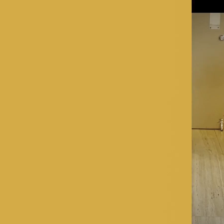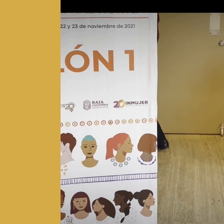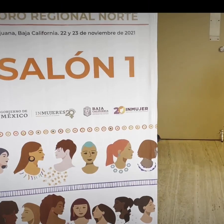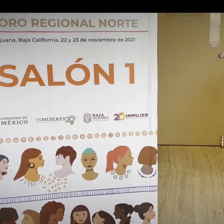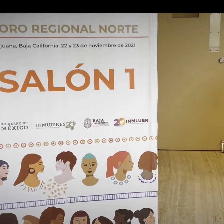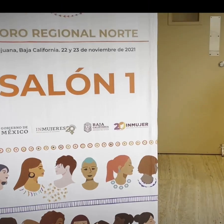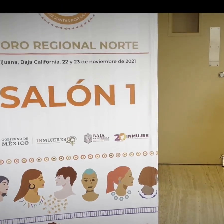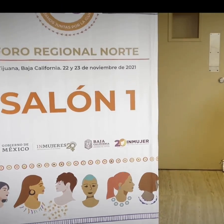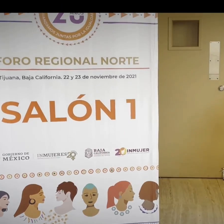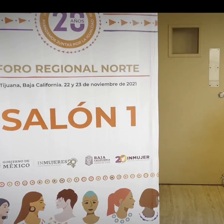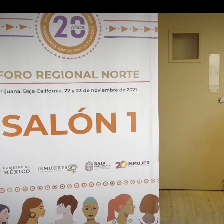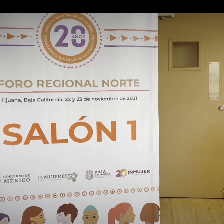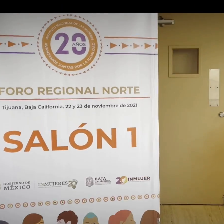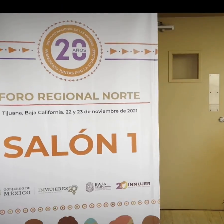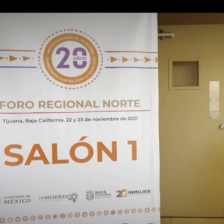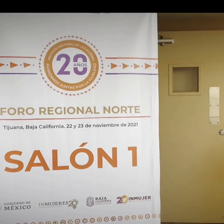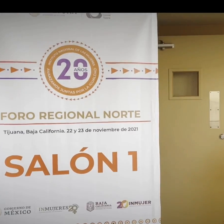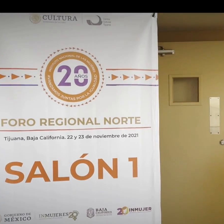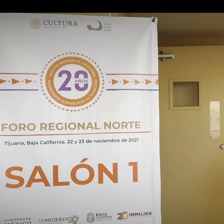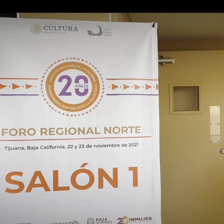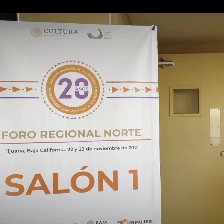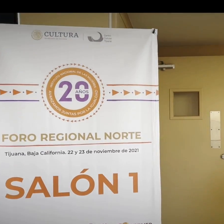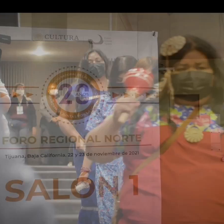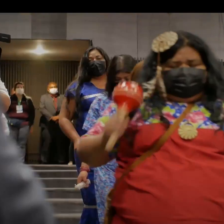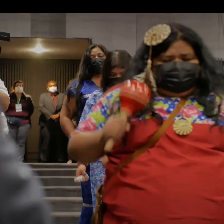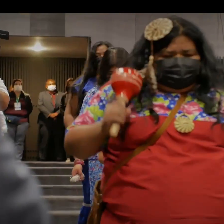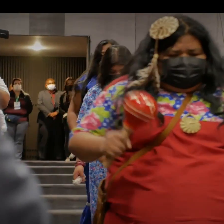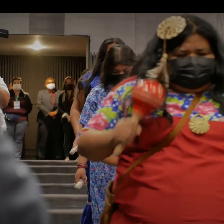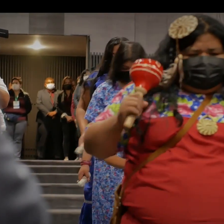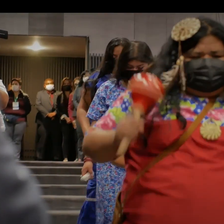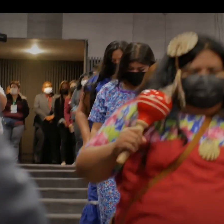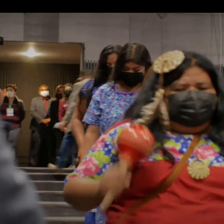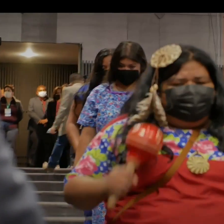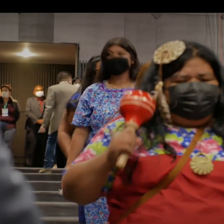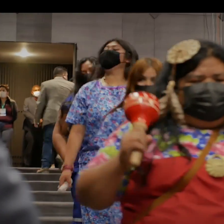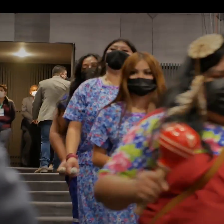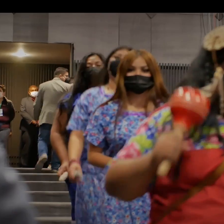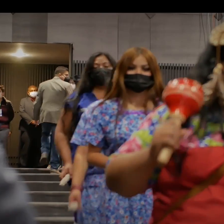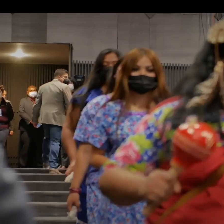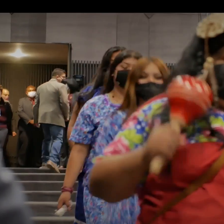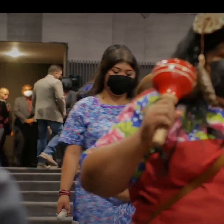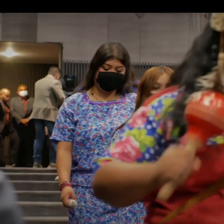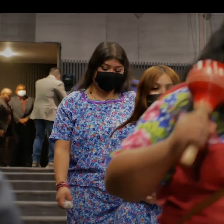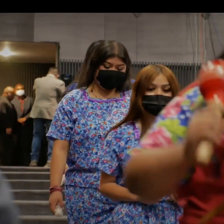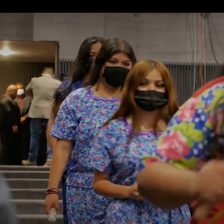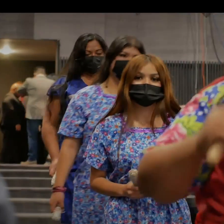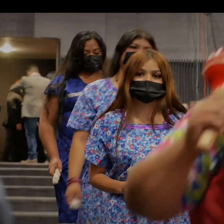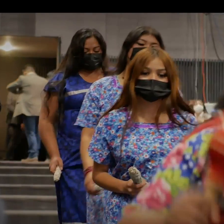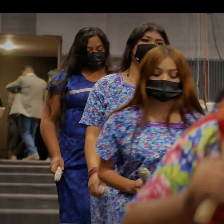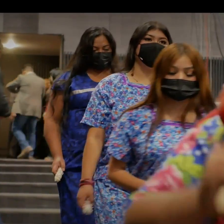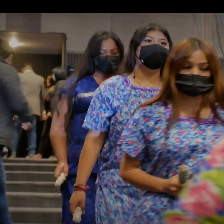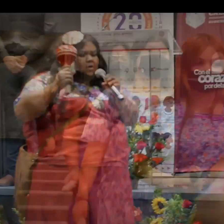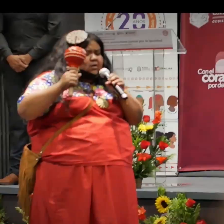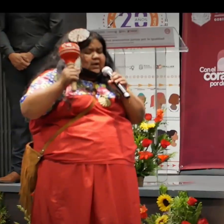Al inaugurar el foro de la región norte que realiza el Instituto Nacional de la Mujer, la gobernadora Marina del Pilar Ávila Olmeda resaltó la importancia